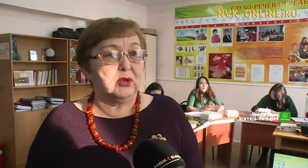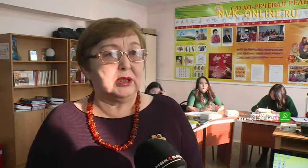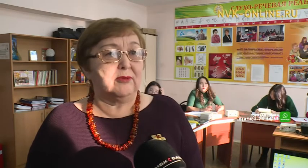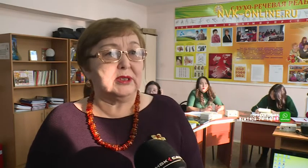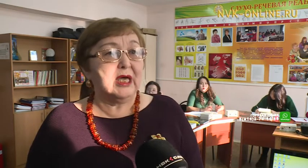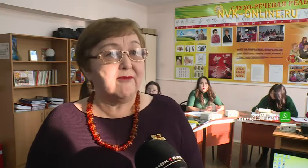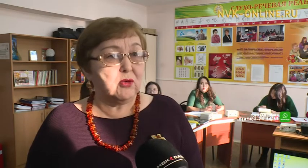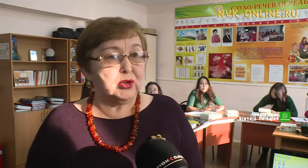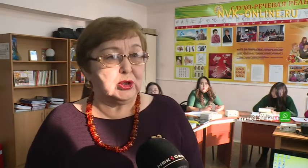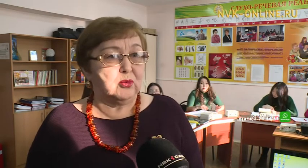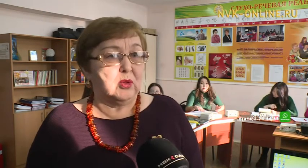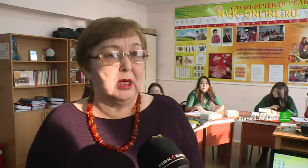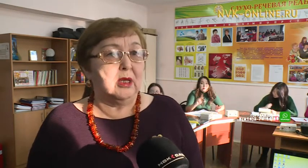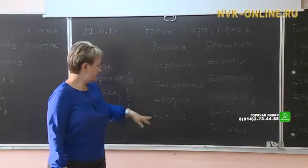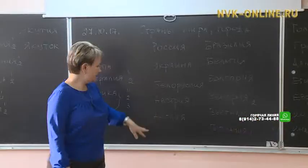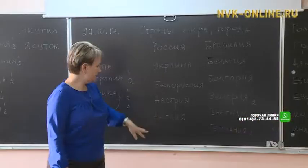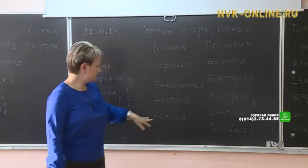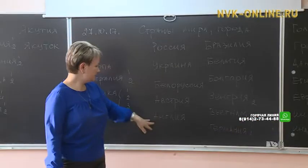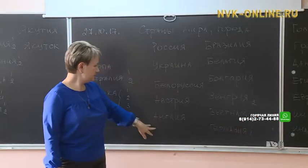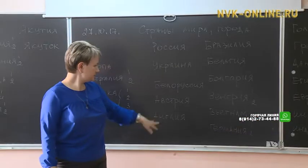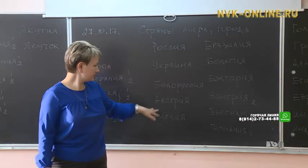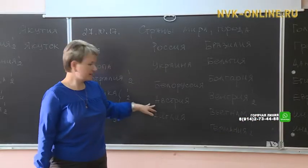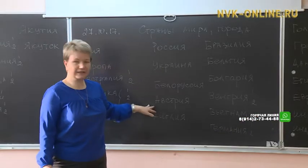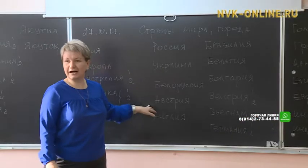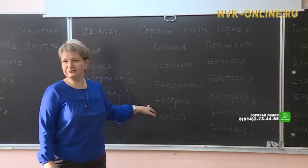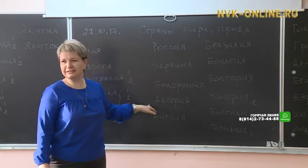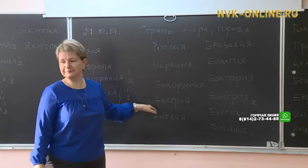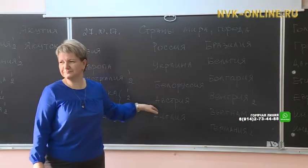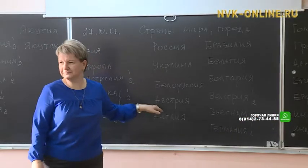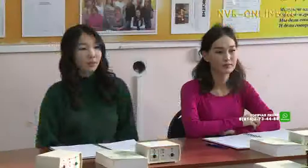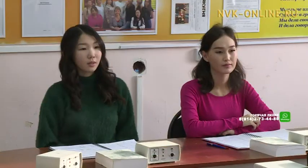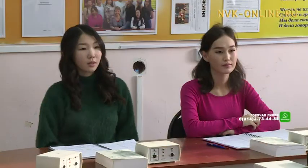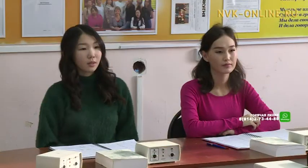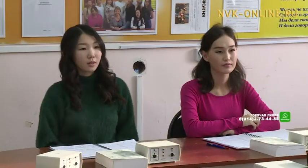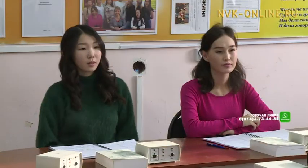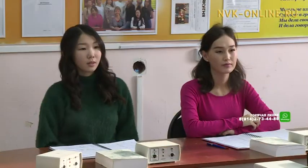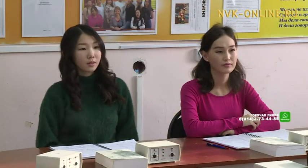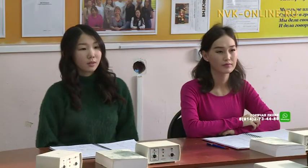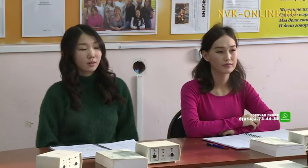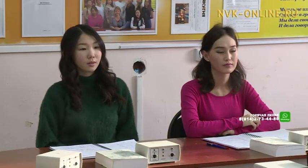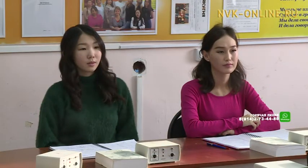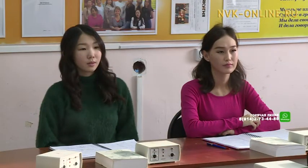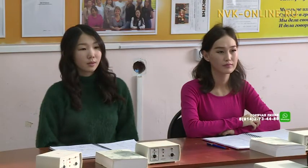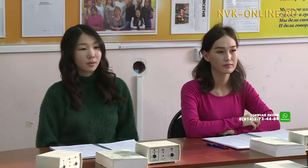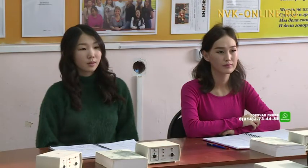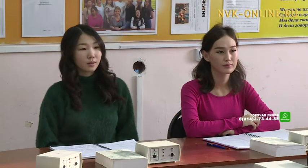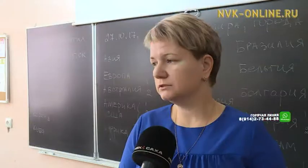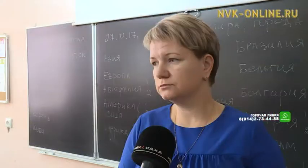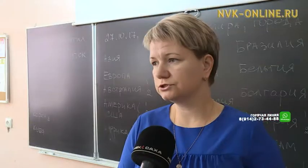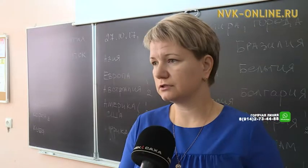сурдопереводчиков. Заявок очень много. Основной метод обучения – погружение в среду. Обязательное изучение фраз в контексте. Мы больше